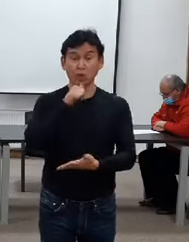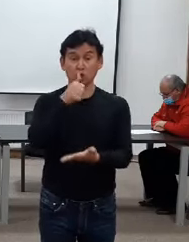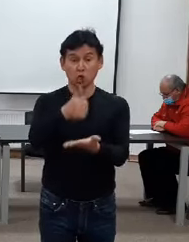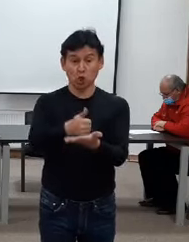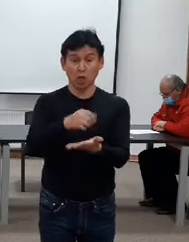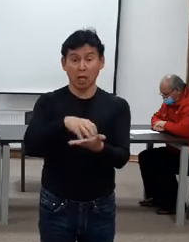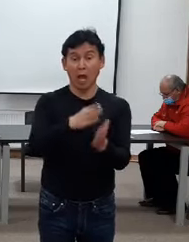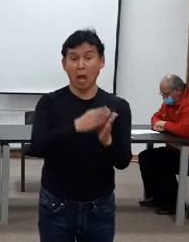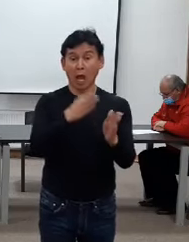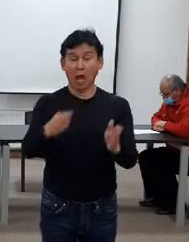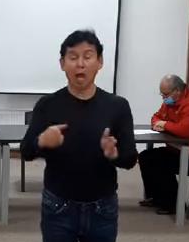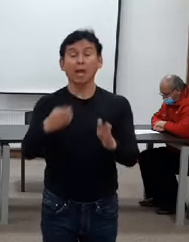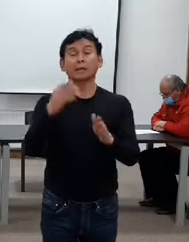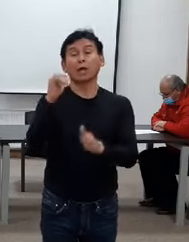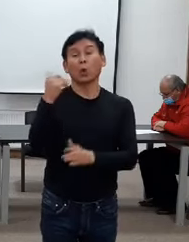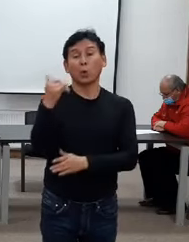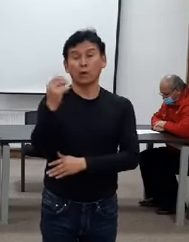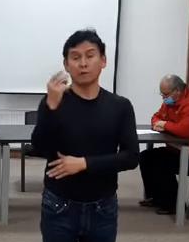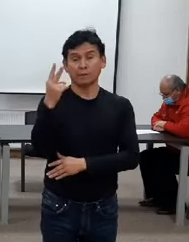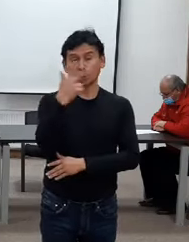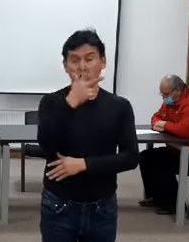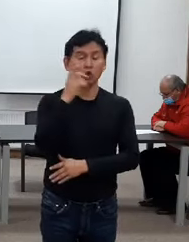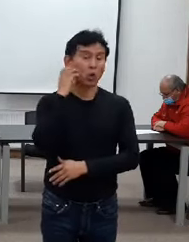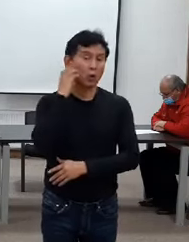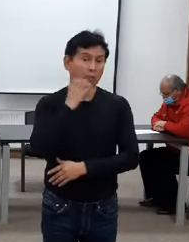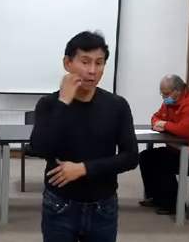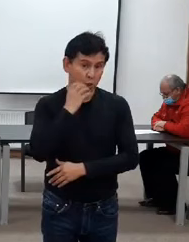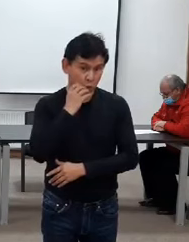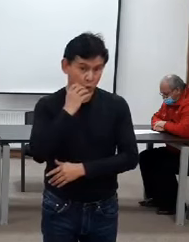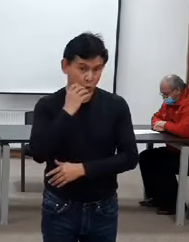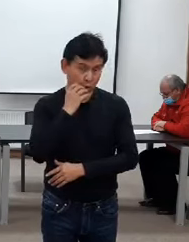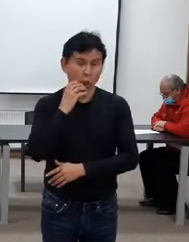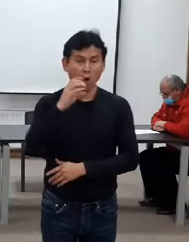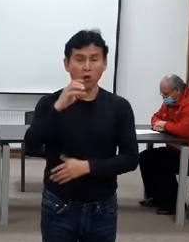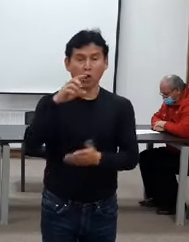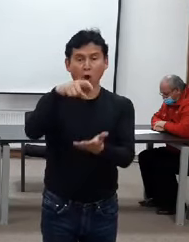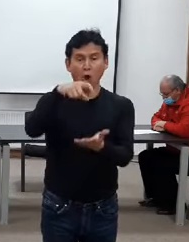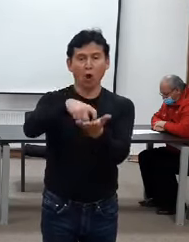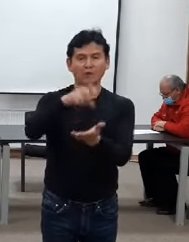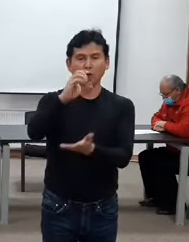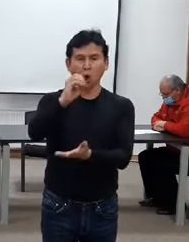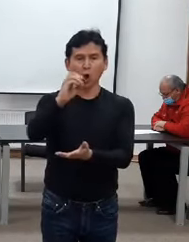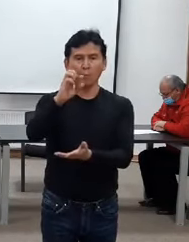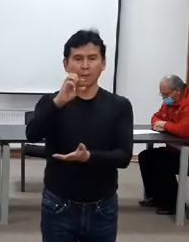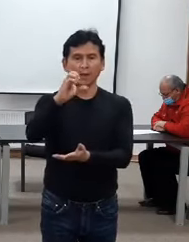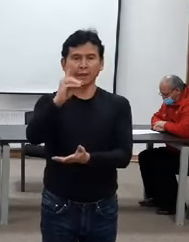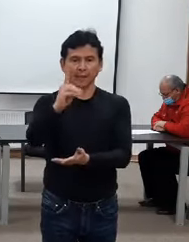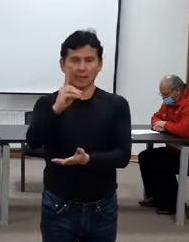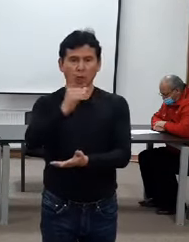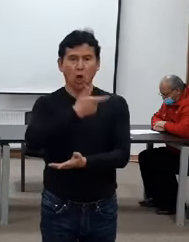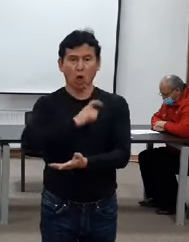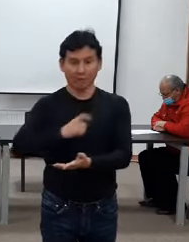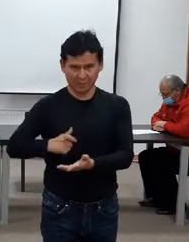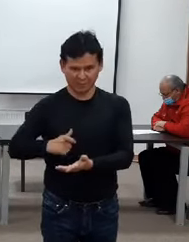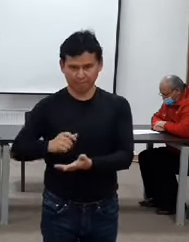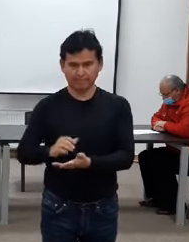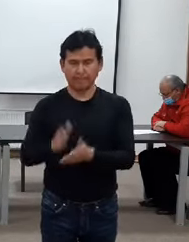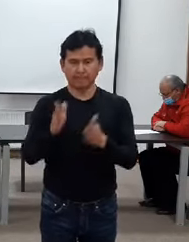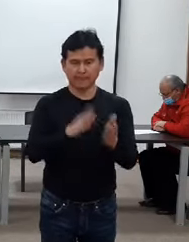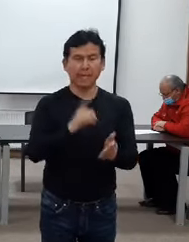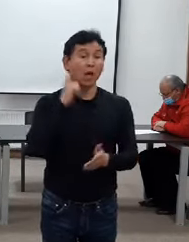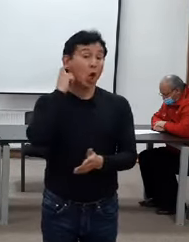jueves 28 de mayo entre las 14 y 17 horas en la OPD de la misma gobernación. En el caso de Villa O'Higgins será